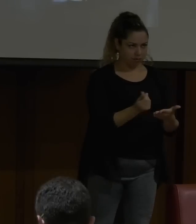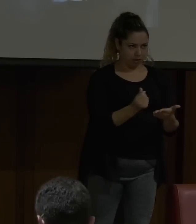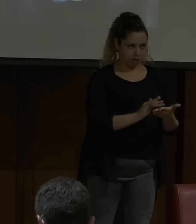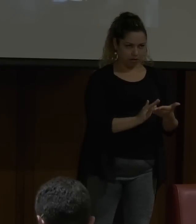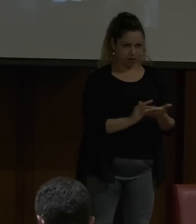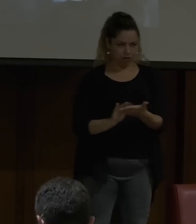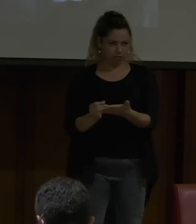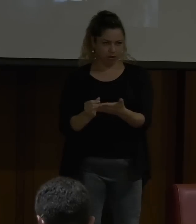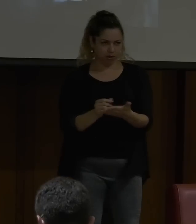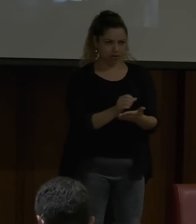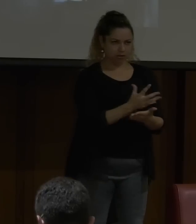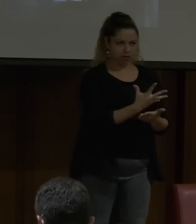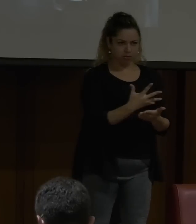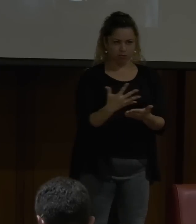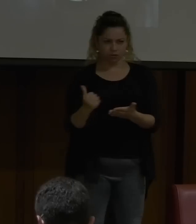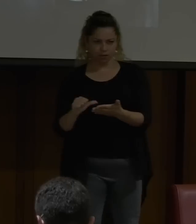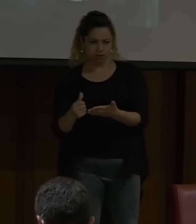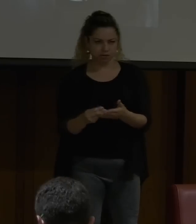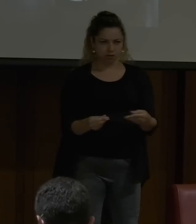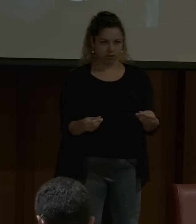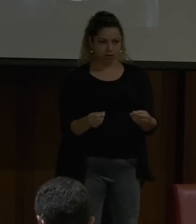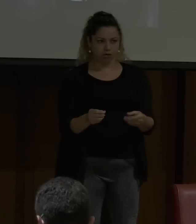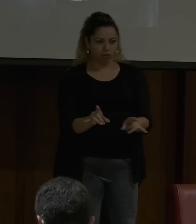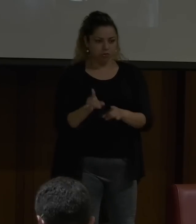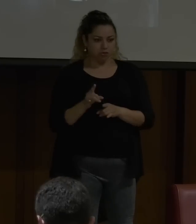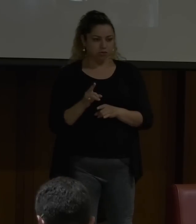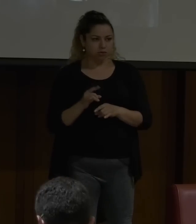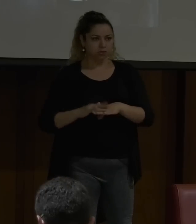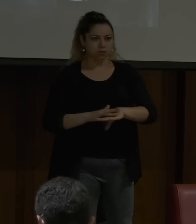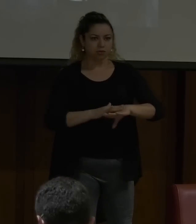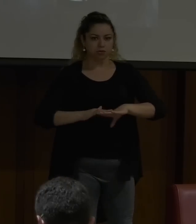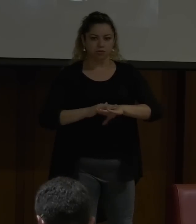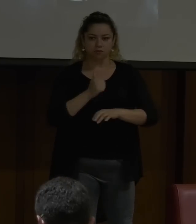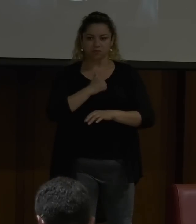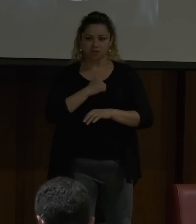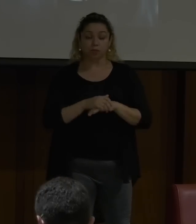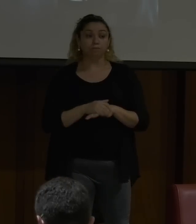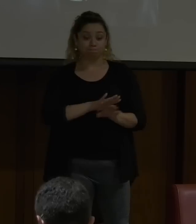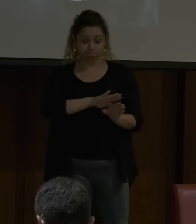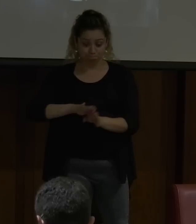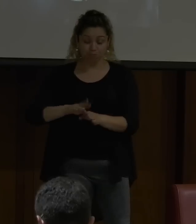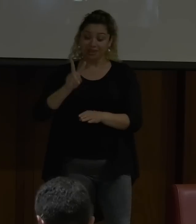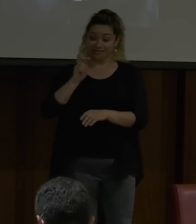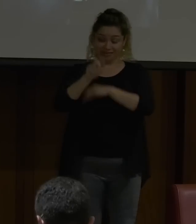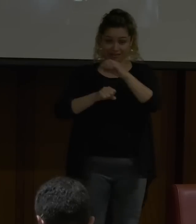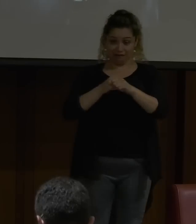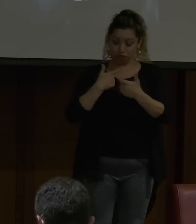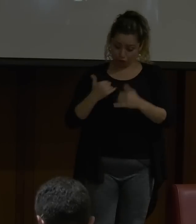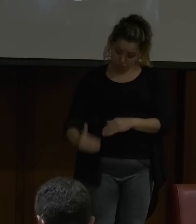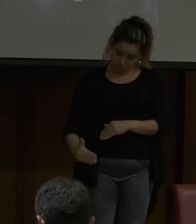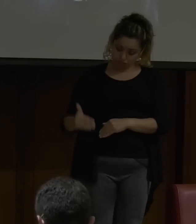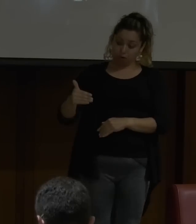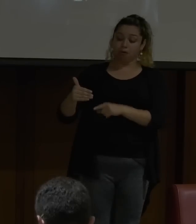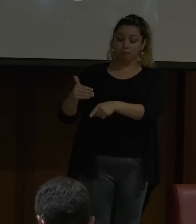los de 10 pesos, ¿no? Todo a partir de este sentido. A los 7 años, cuando sus 4 hermanos ya habían nacido,